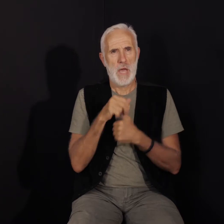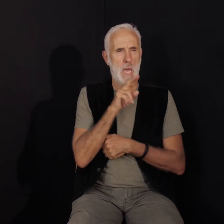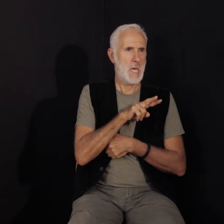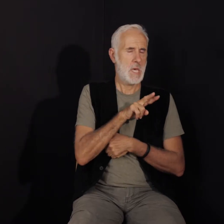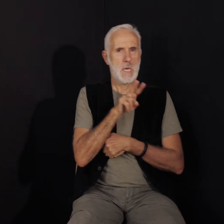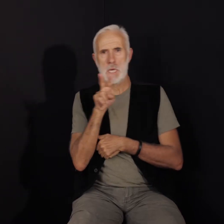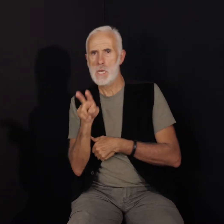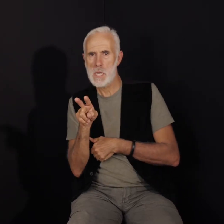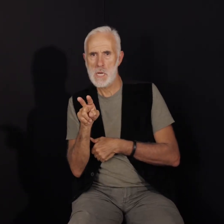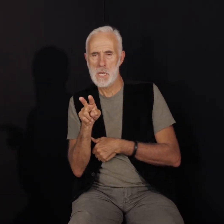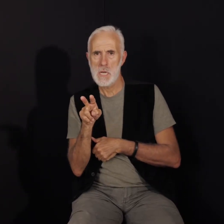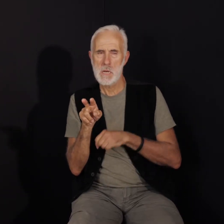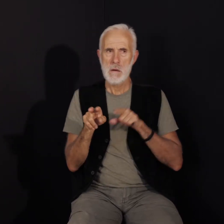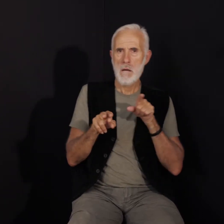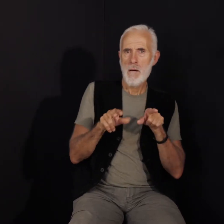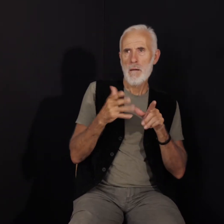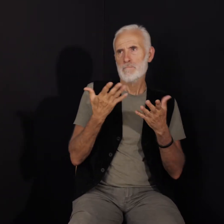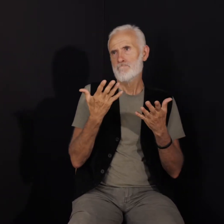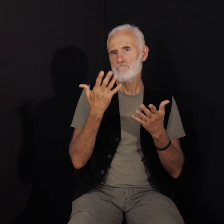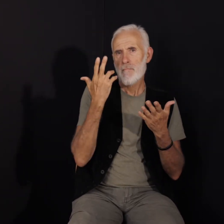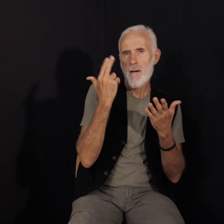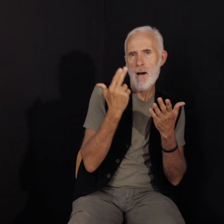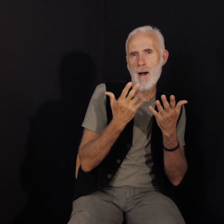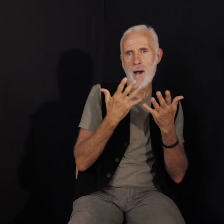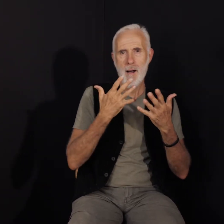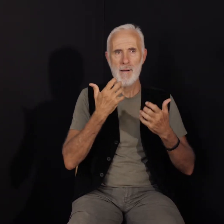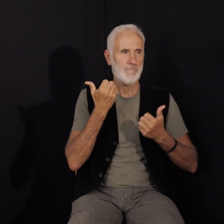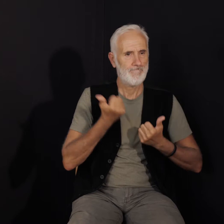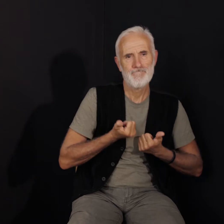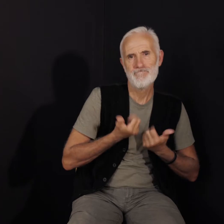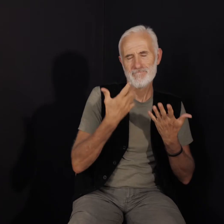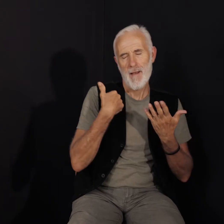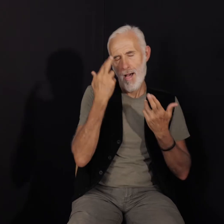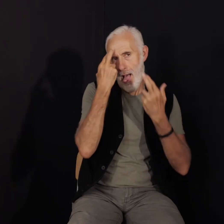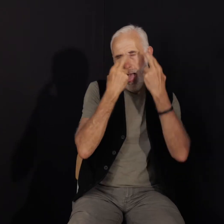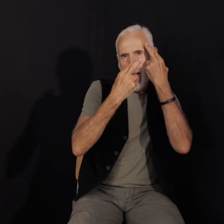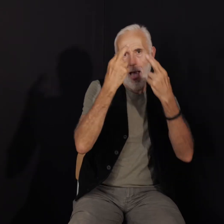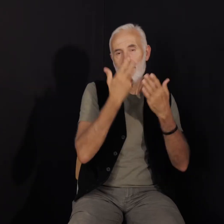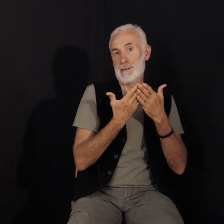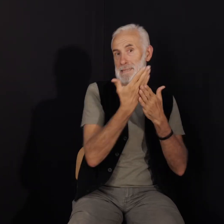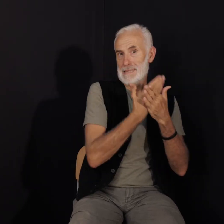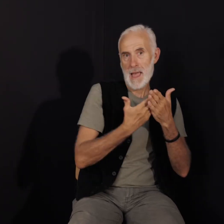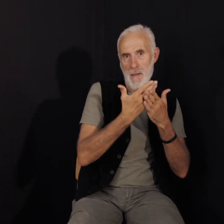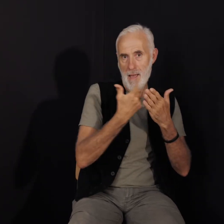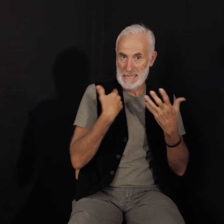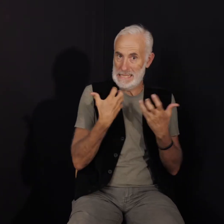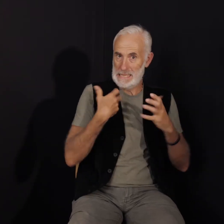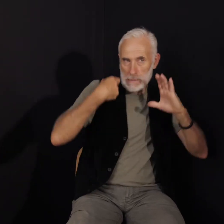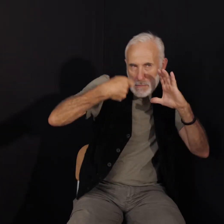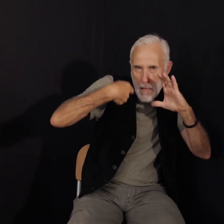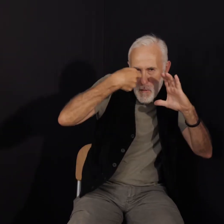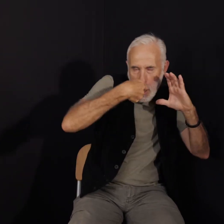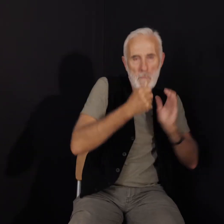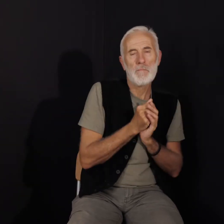L'un plutôt artistique, j'avais des rêves de cinéma et de devenir cinéaste, et l'autre